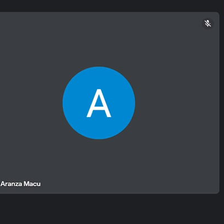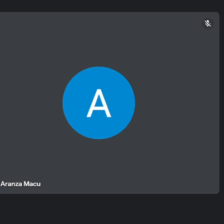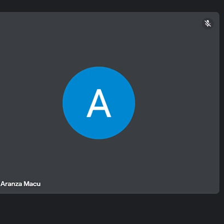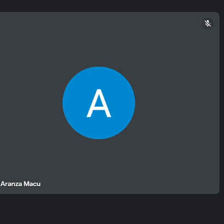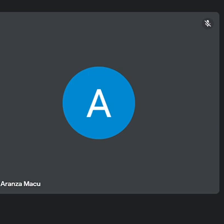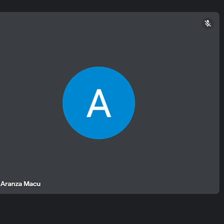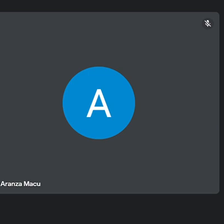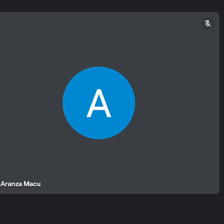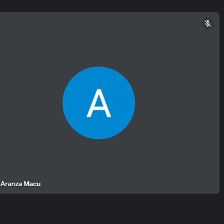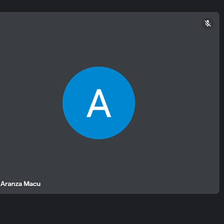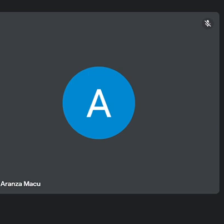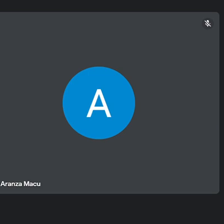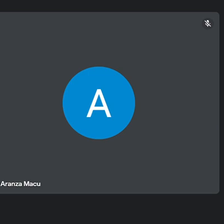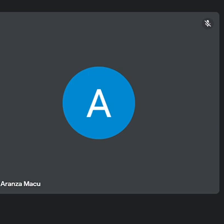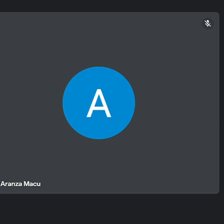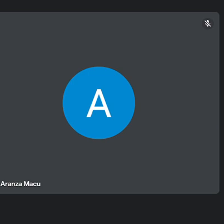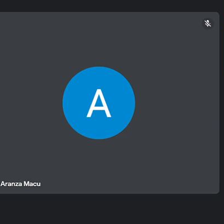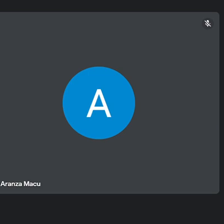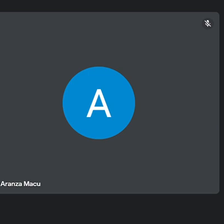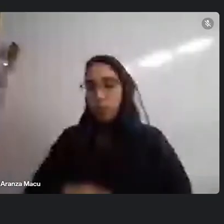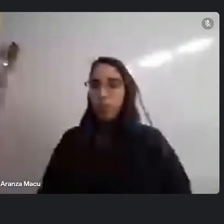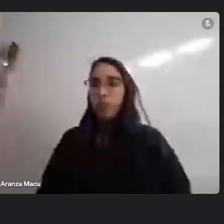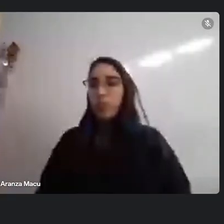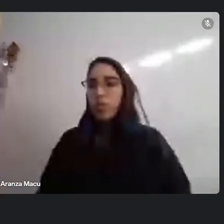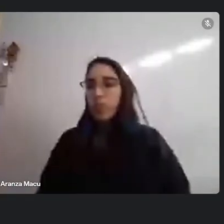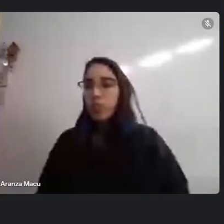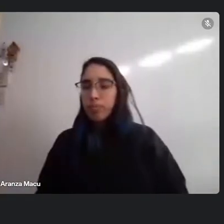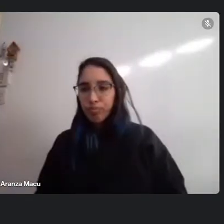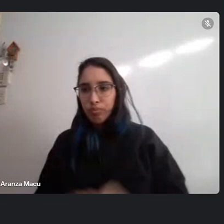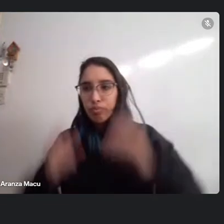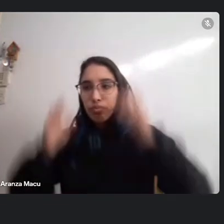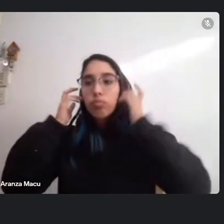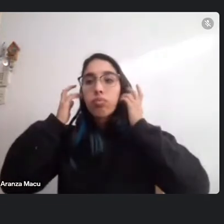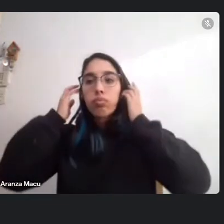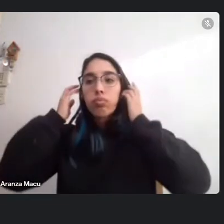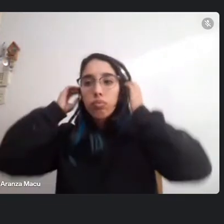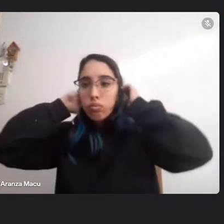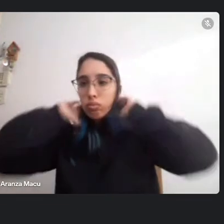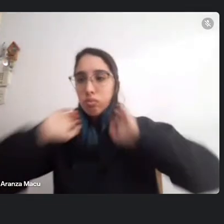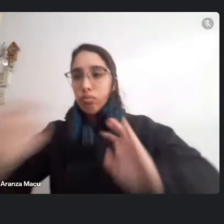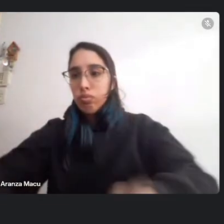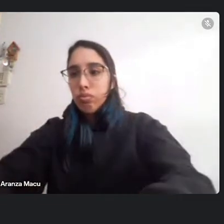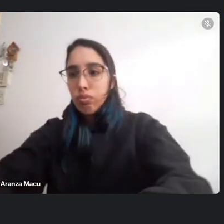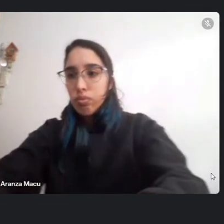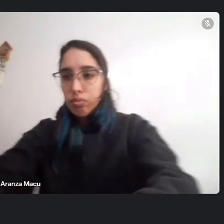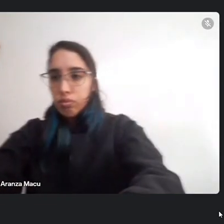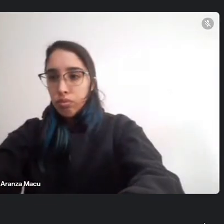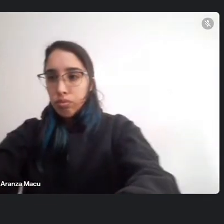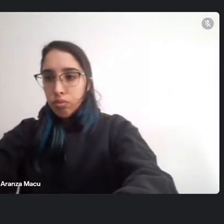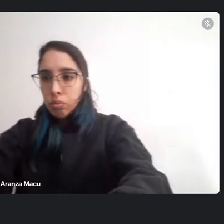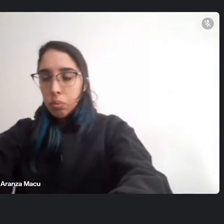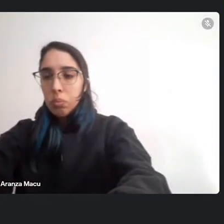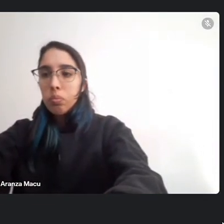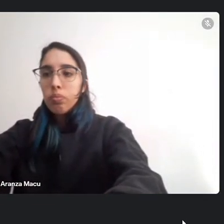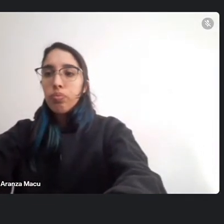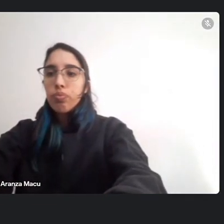Sí, profe, ahí justito, terminé. Ah, bueno. Bueno, corregimos entonces, ya se estaban yendo, ya se fue